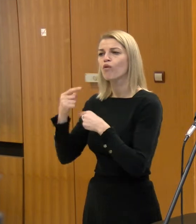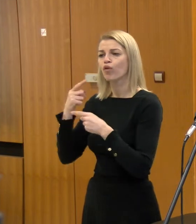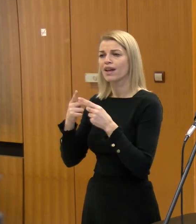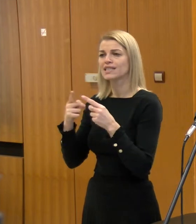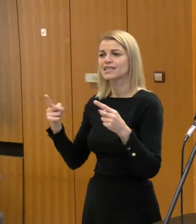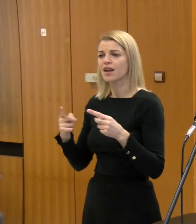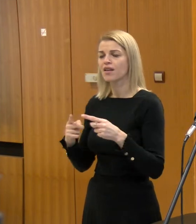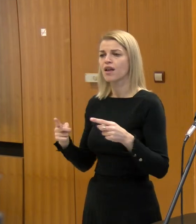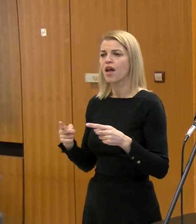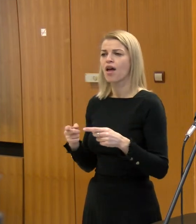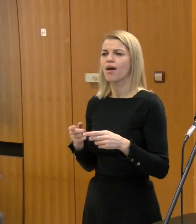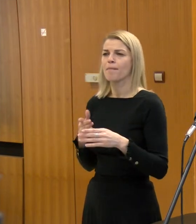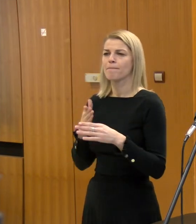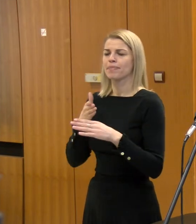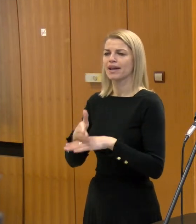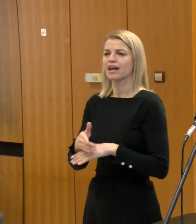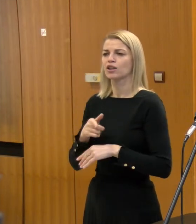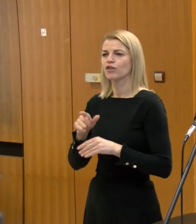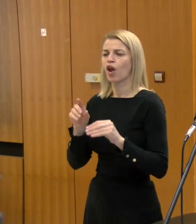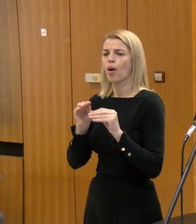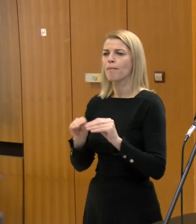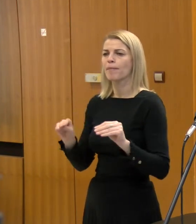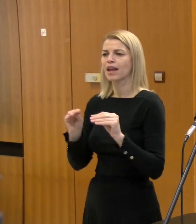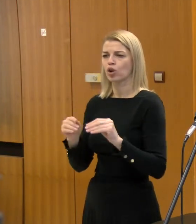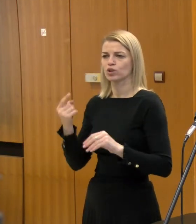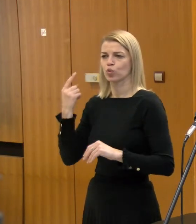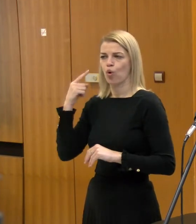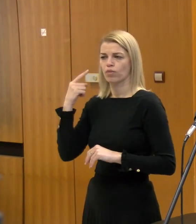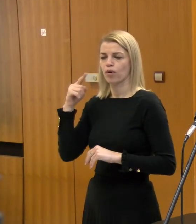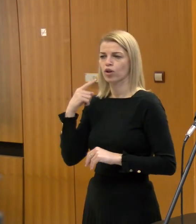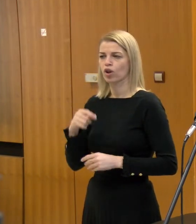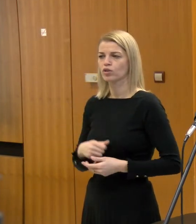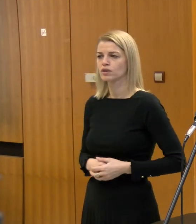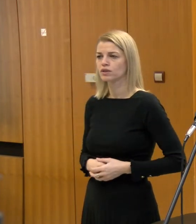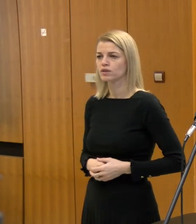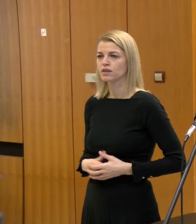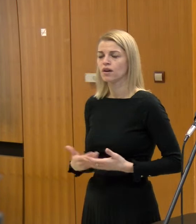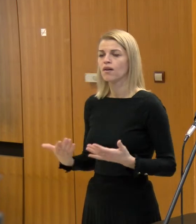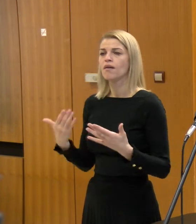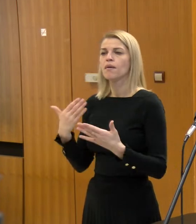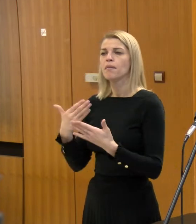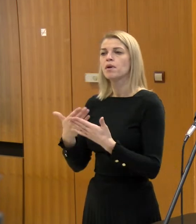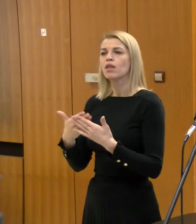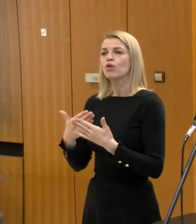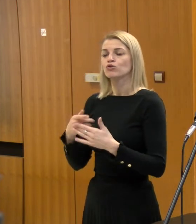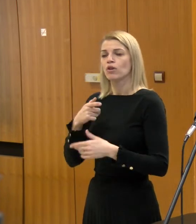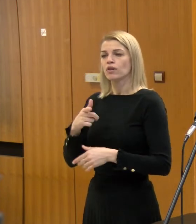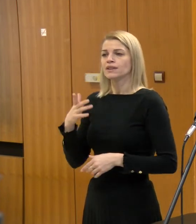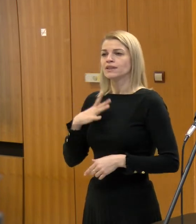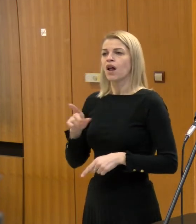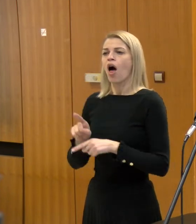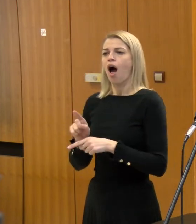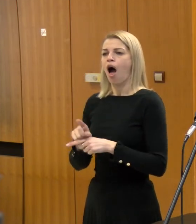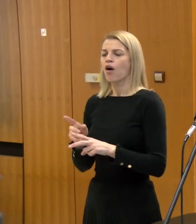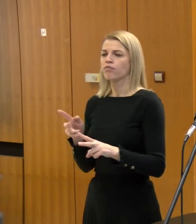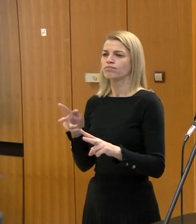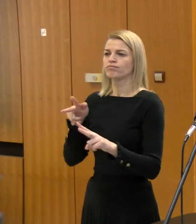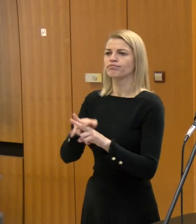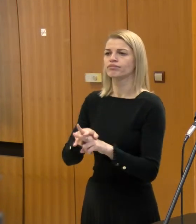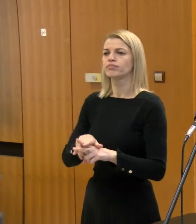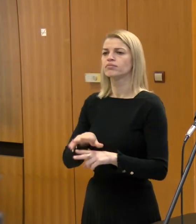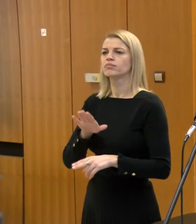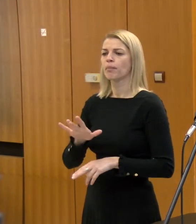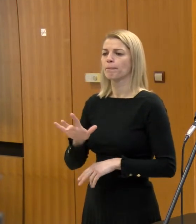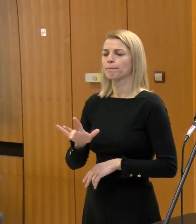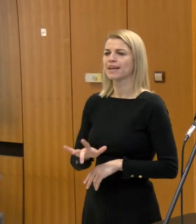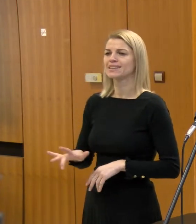znenie prekračovalo túto pedagogickú odbornosť, pretože chcelo akoby vstupovať do toho